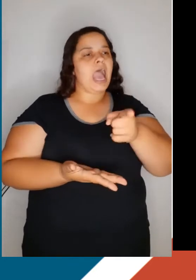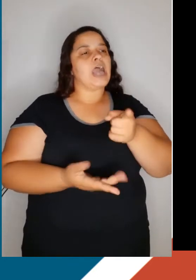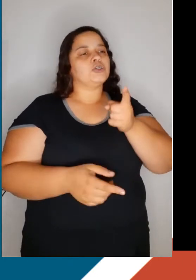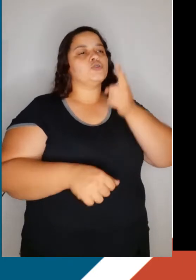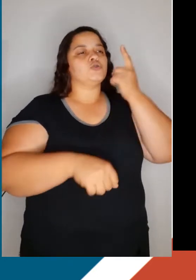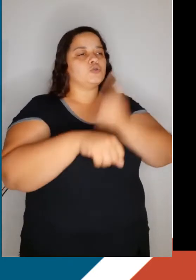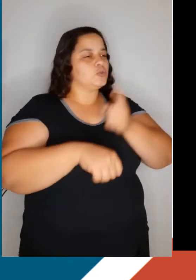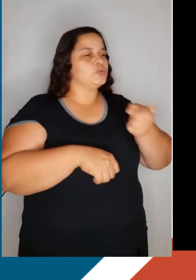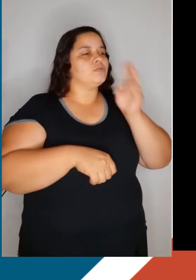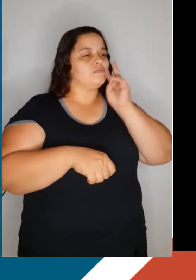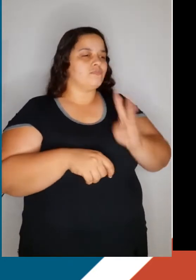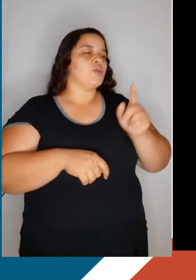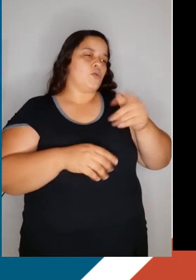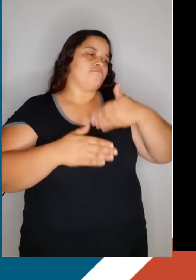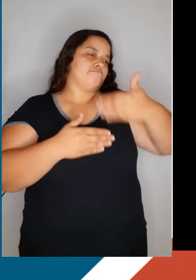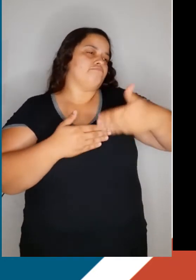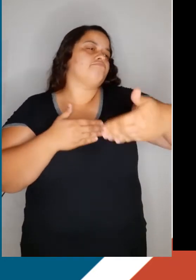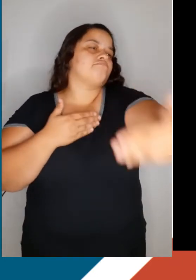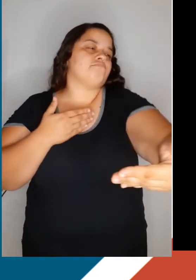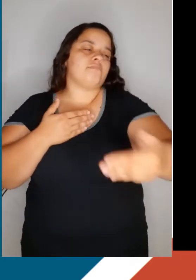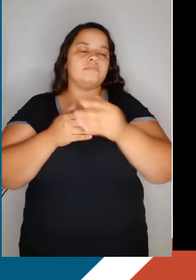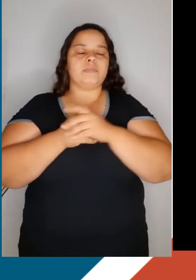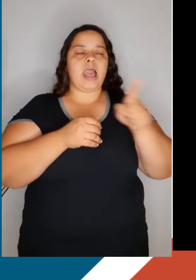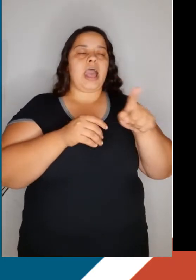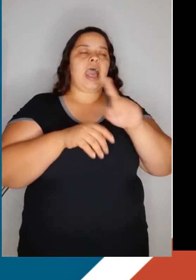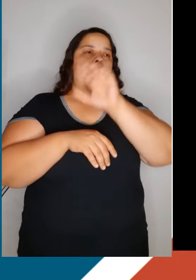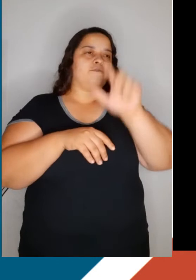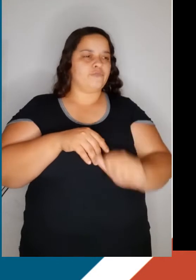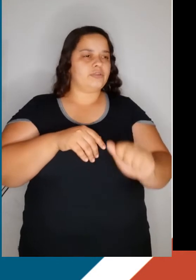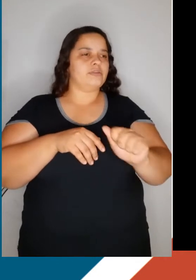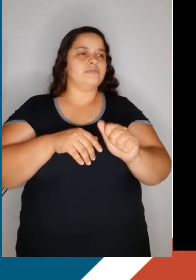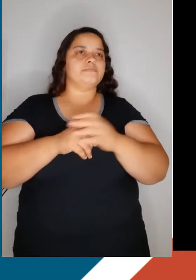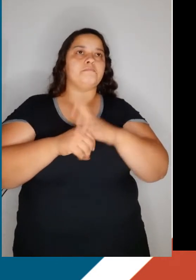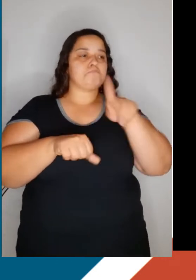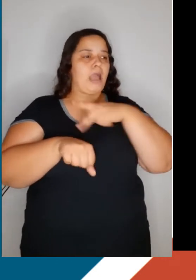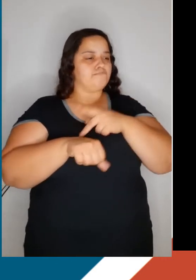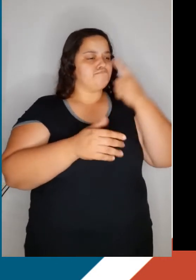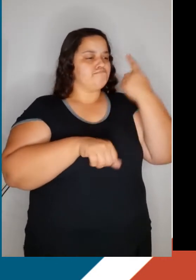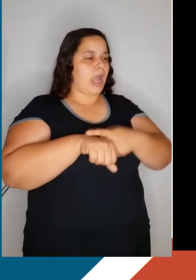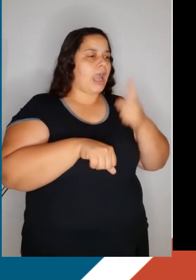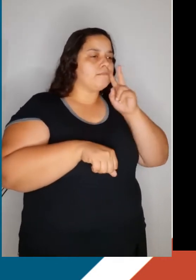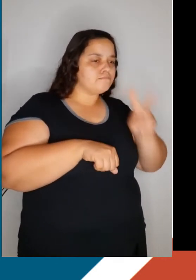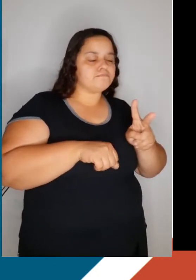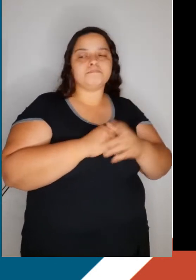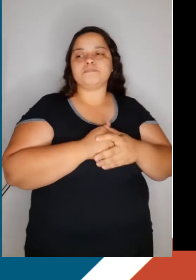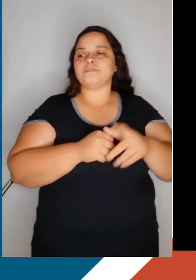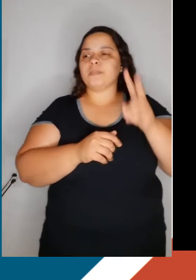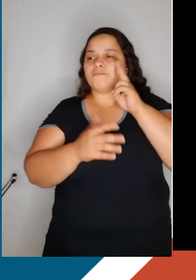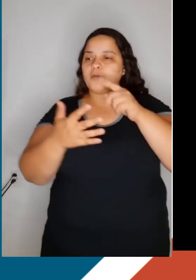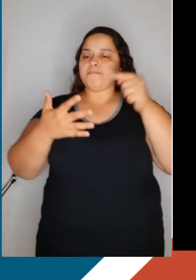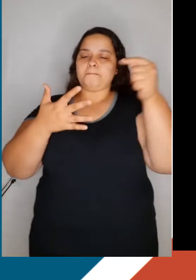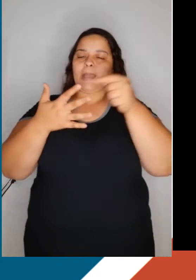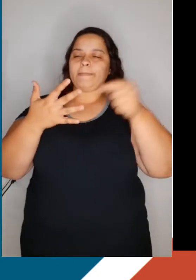as possessões que fossem feitas dali para frente no território africano. Bom, e uma vez estabelecidos esses critérios para a posse